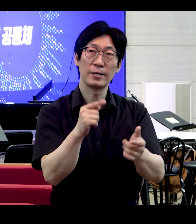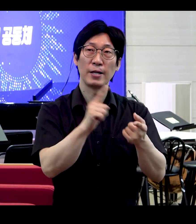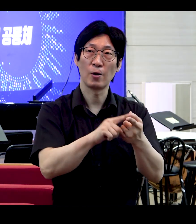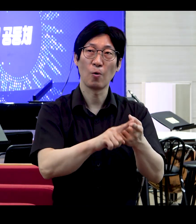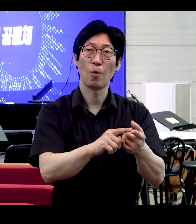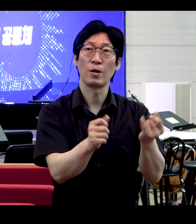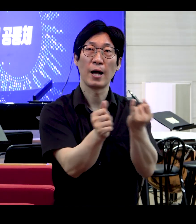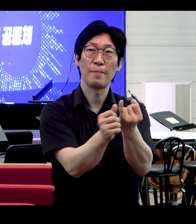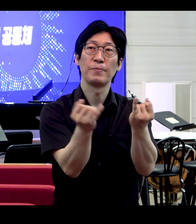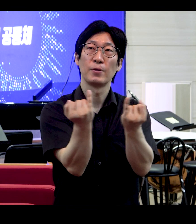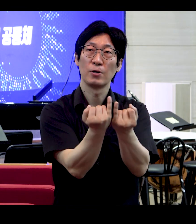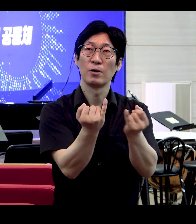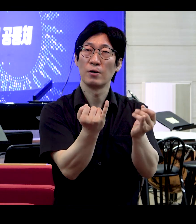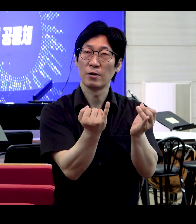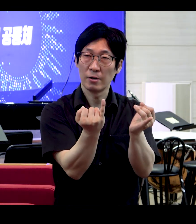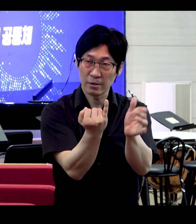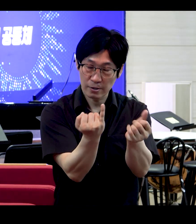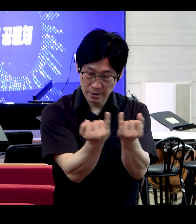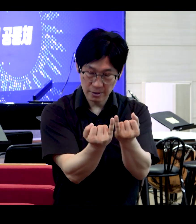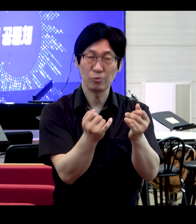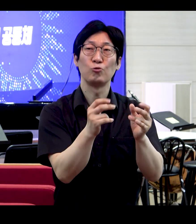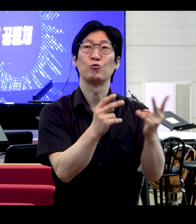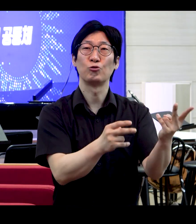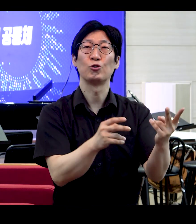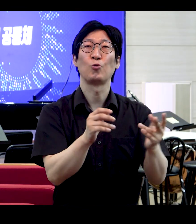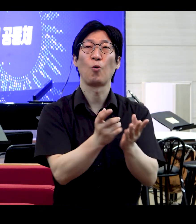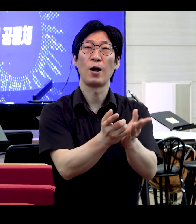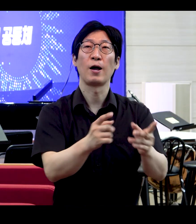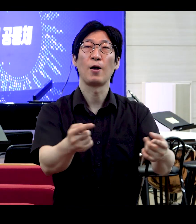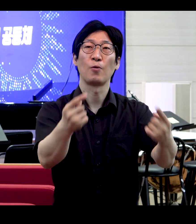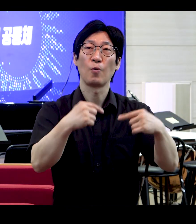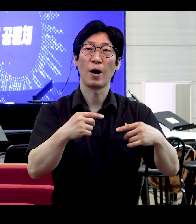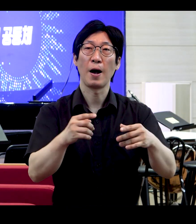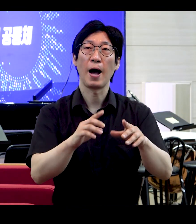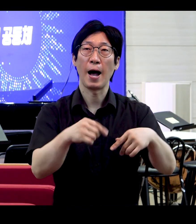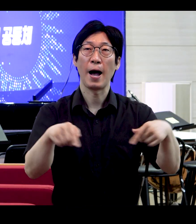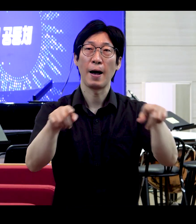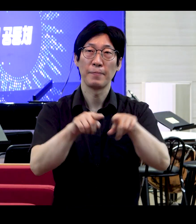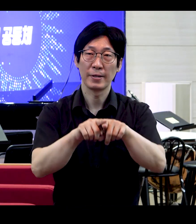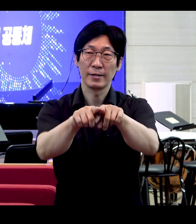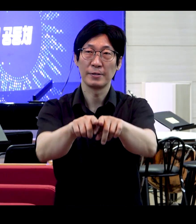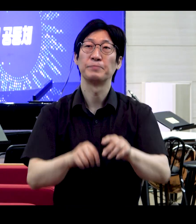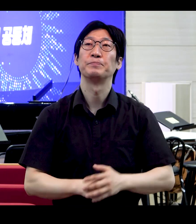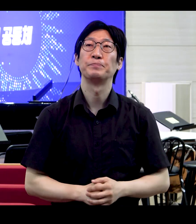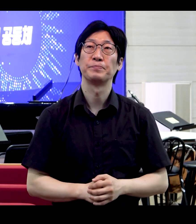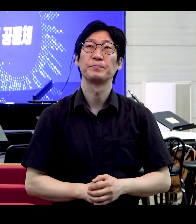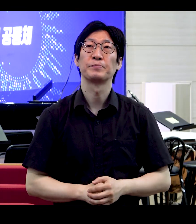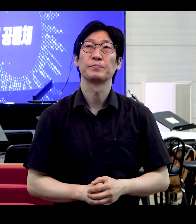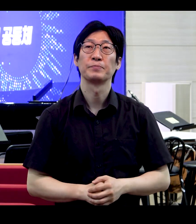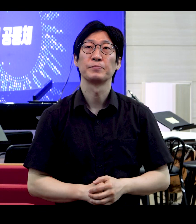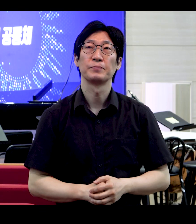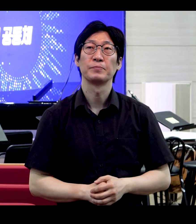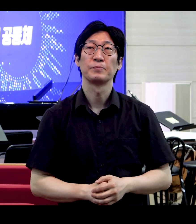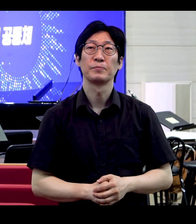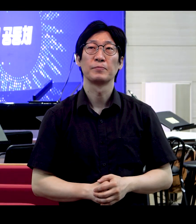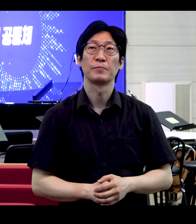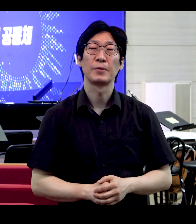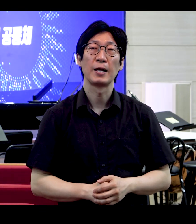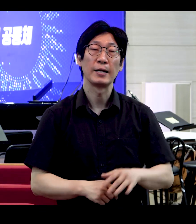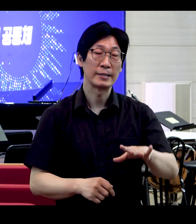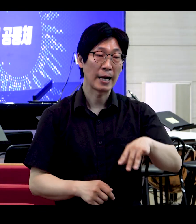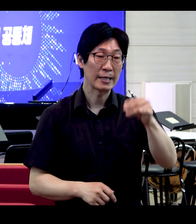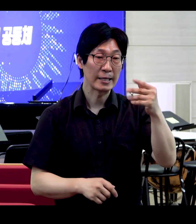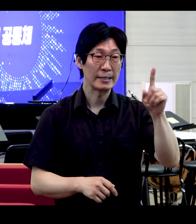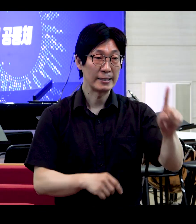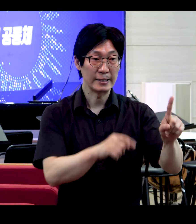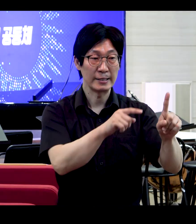명하신 대로 암수 둘씩 노아에게 나와 방주로 들어갔으며. 네, 이것은요